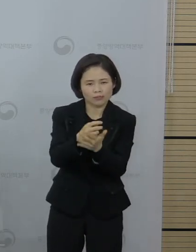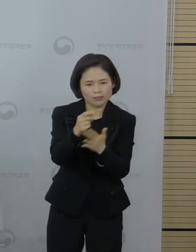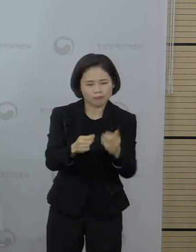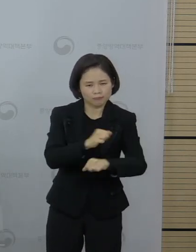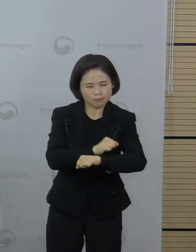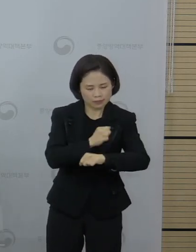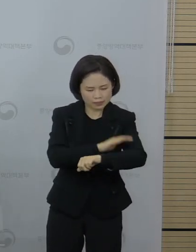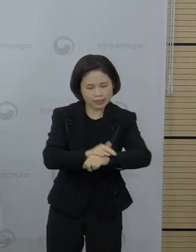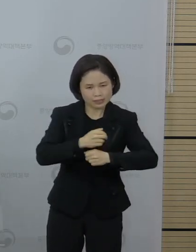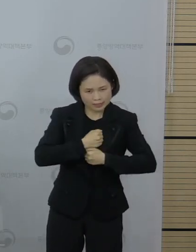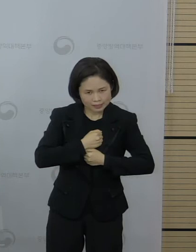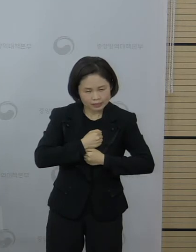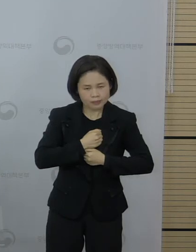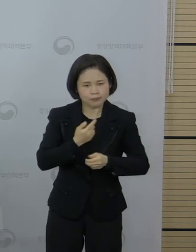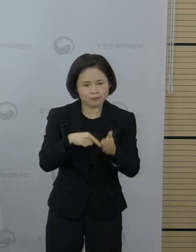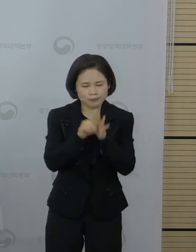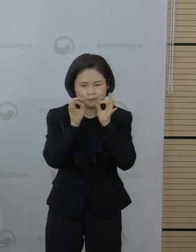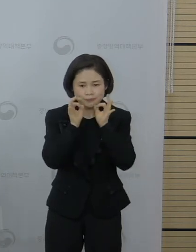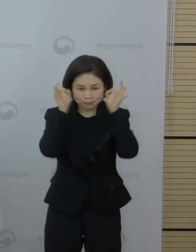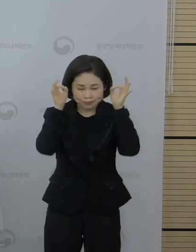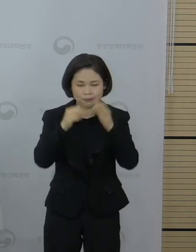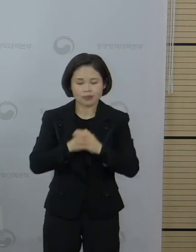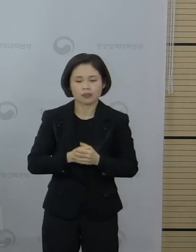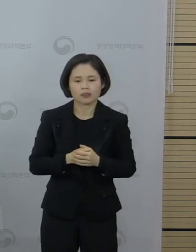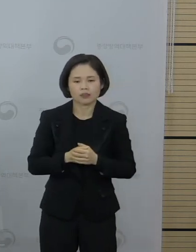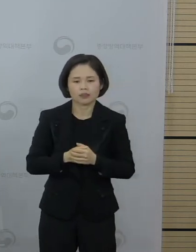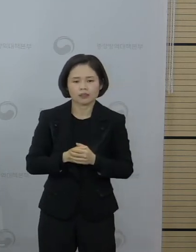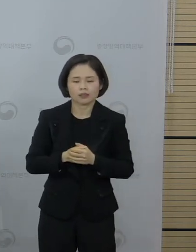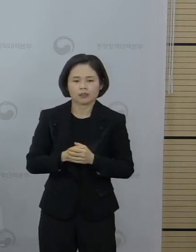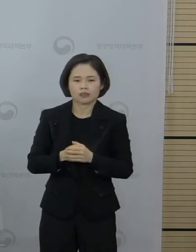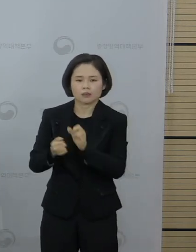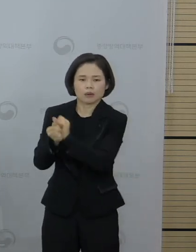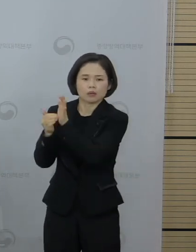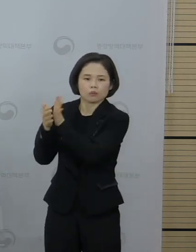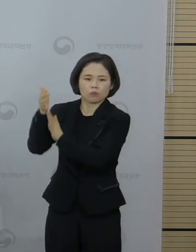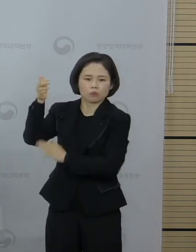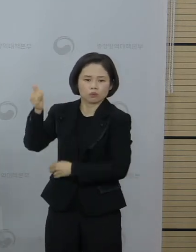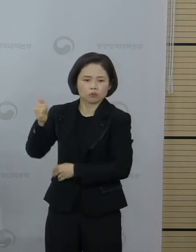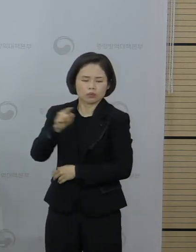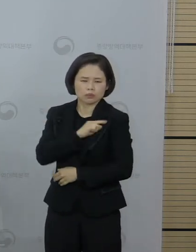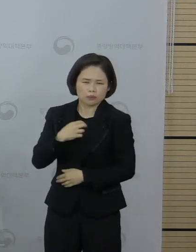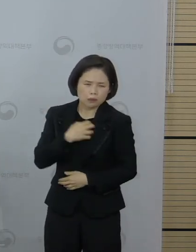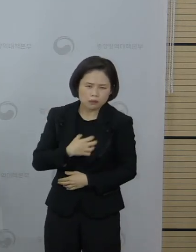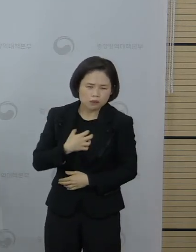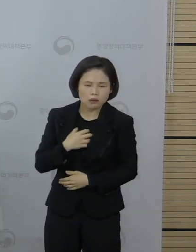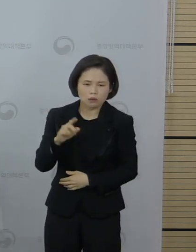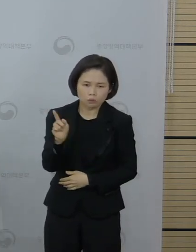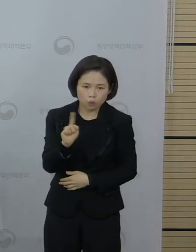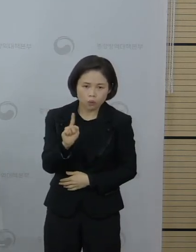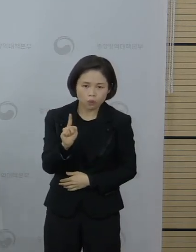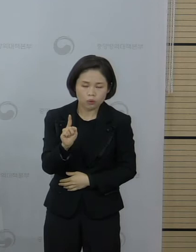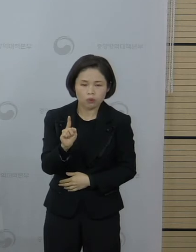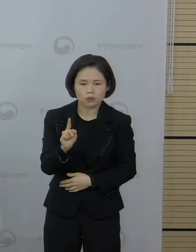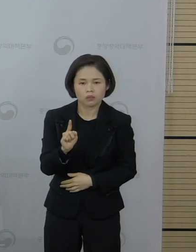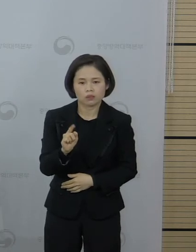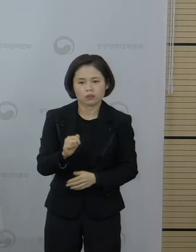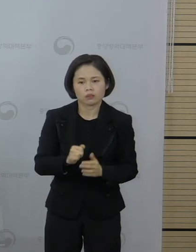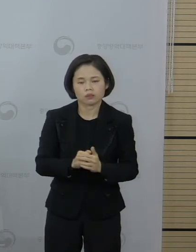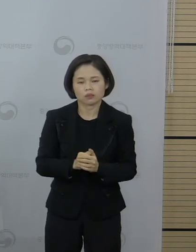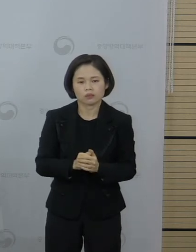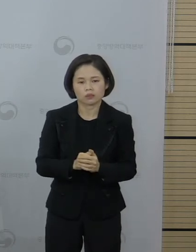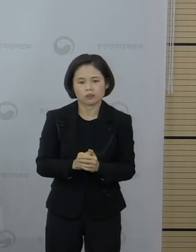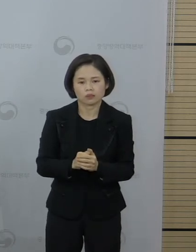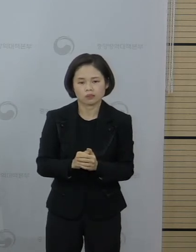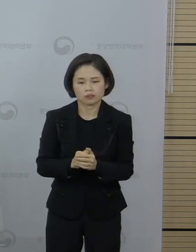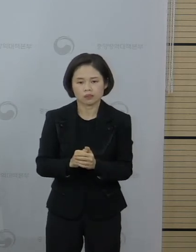현재 저희 방역당국이 가장 우려하고 있는 사항은 언제든 지역사회 유행을